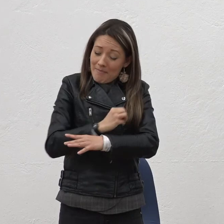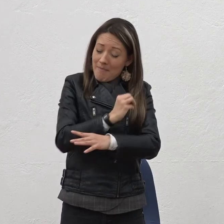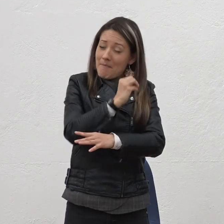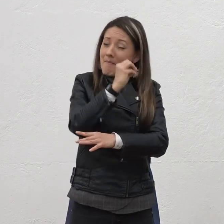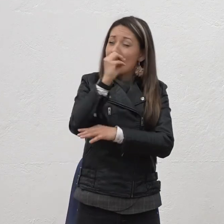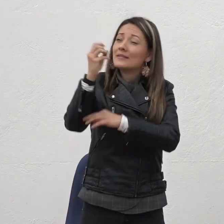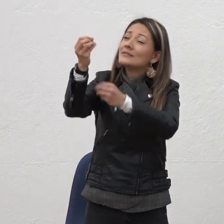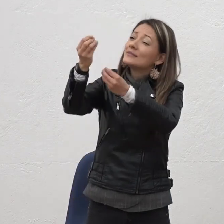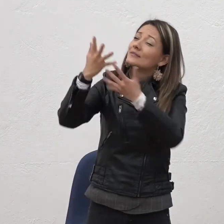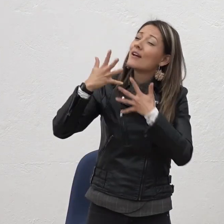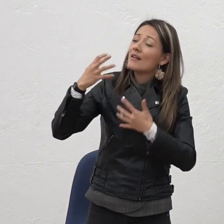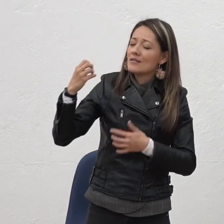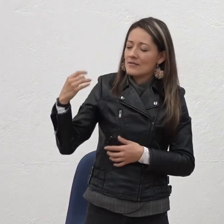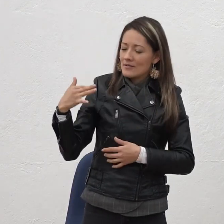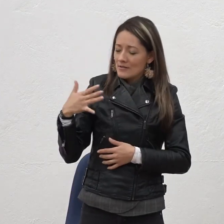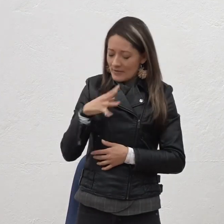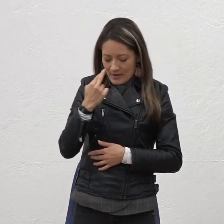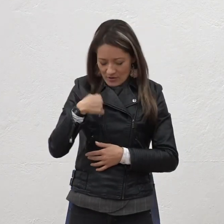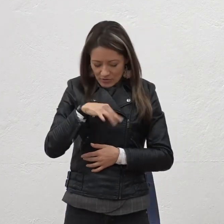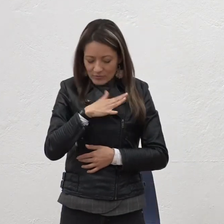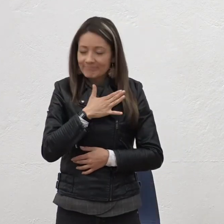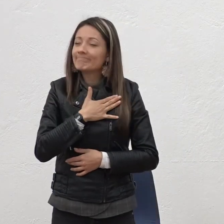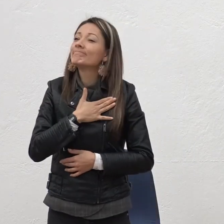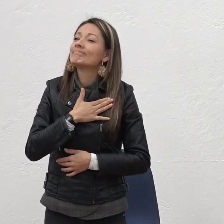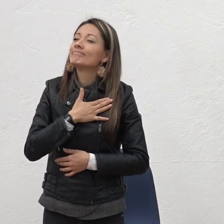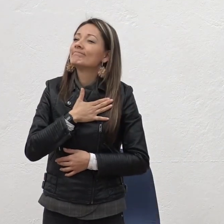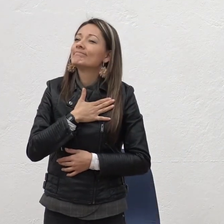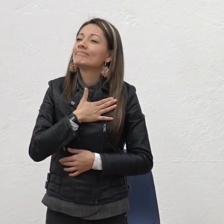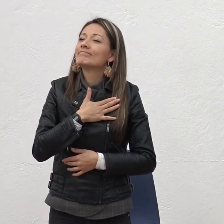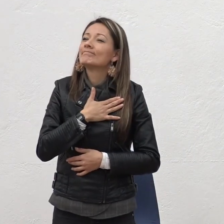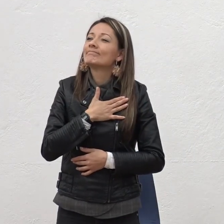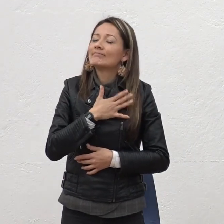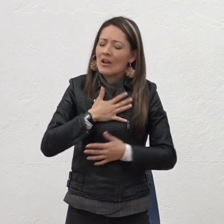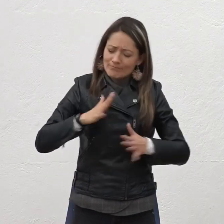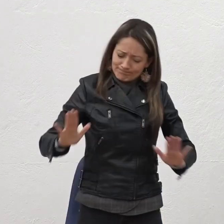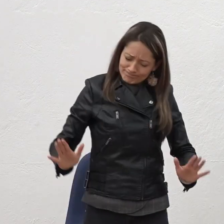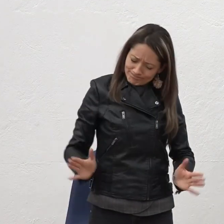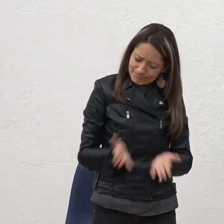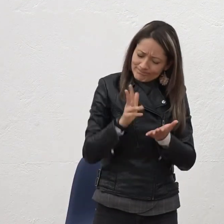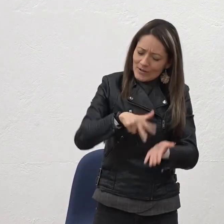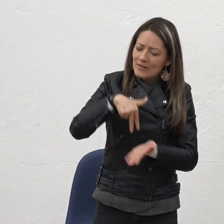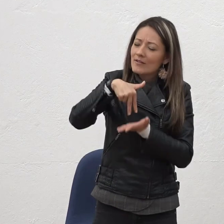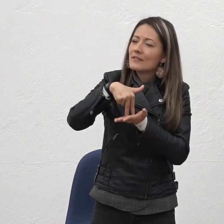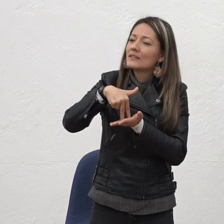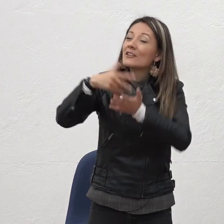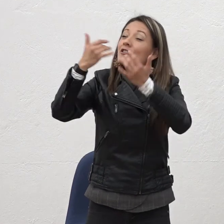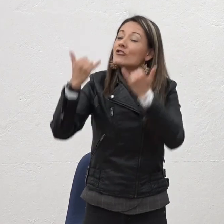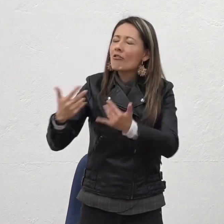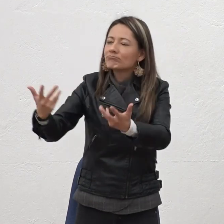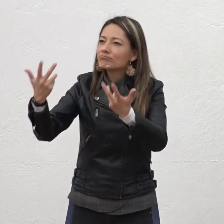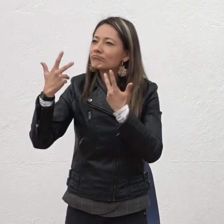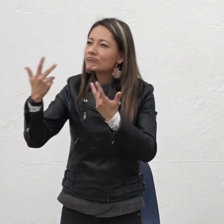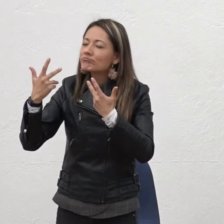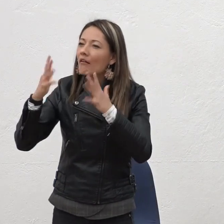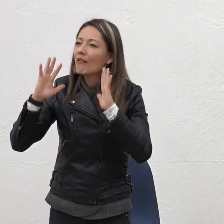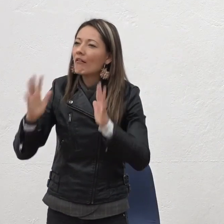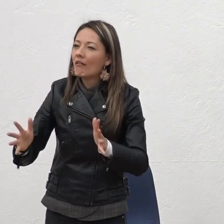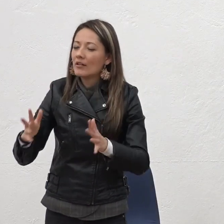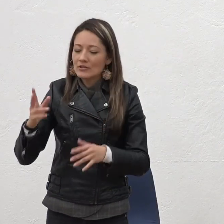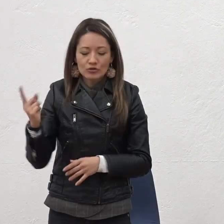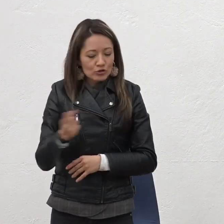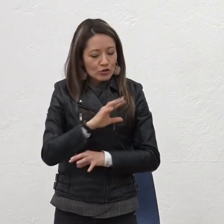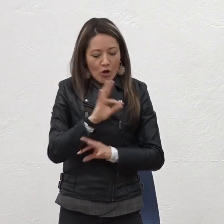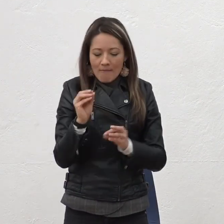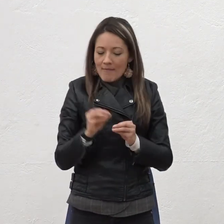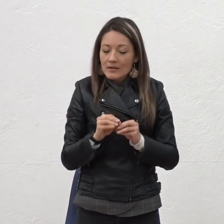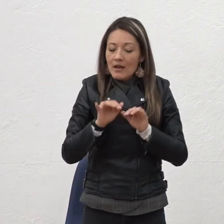mañana trae su misericordia a nosotros, nos ha levantado y esta mañana nos ha hablado. Que no estemos